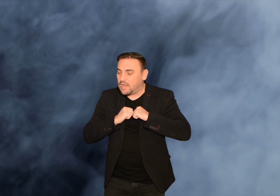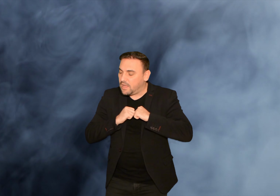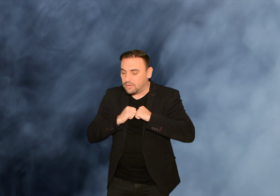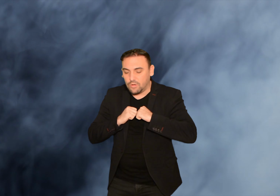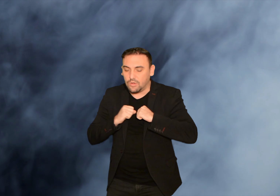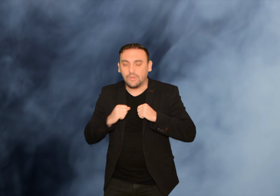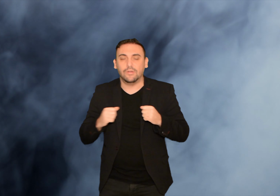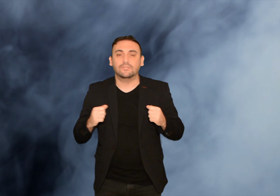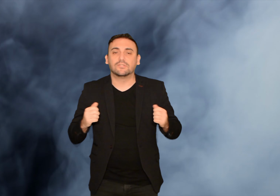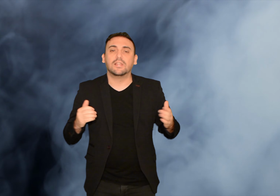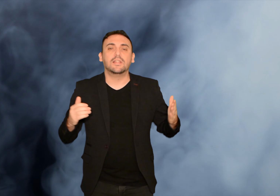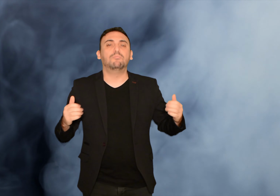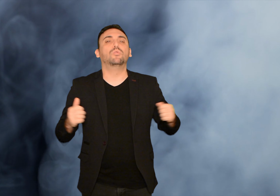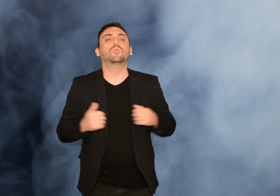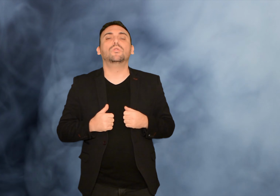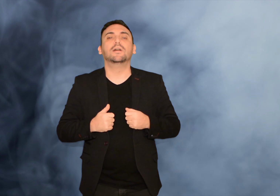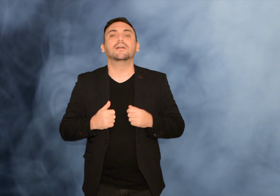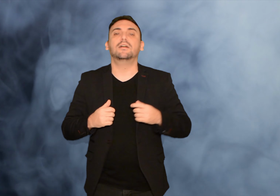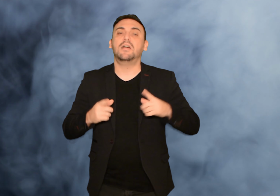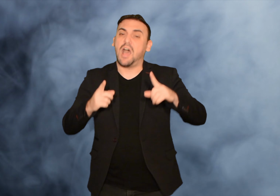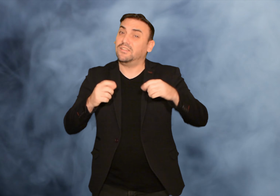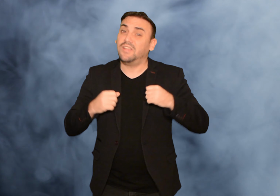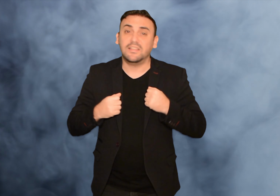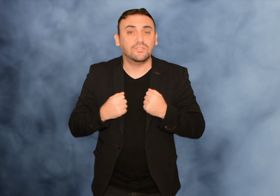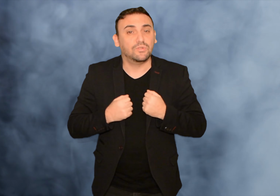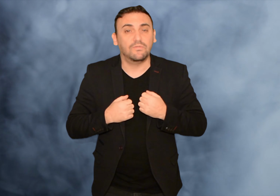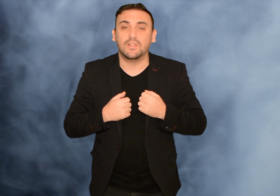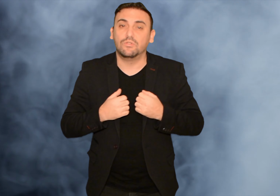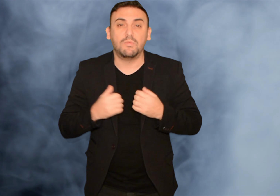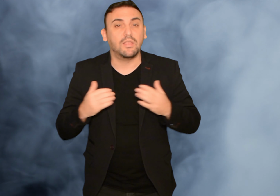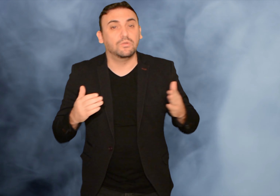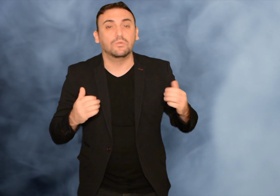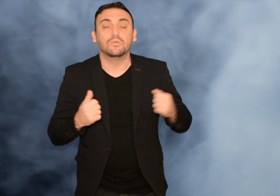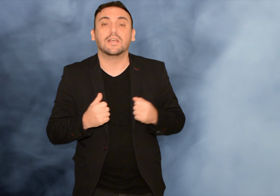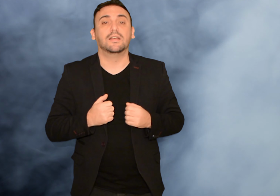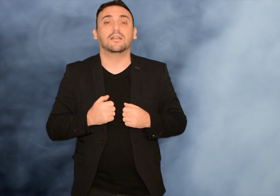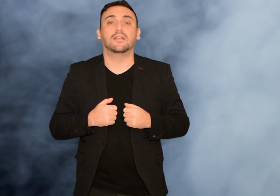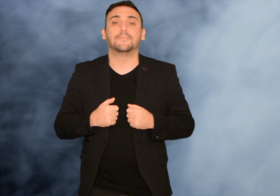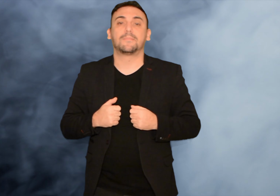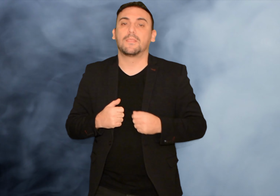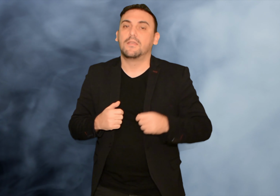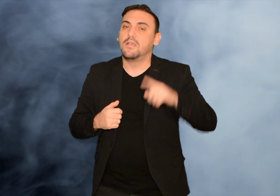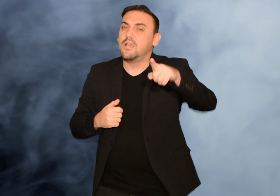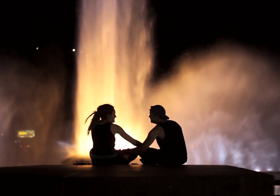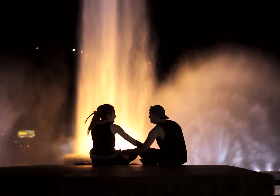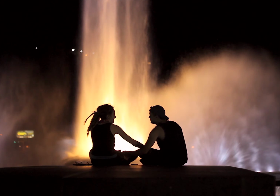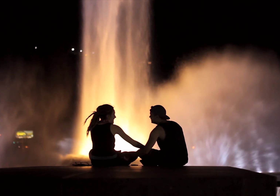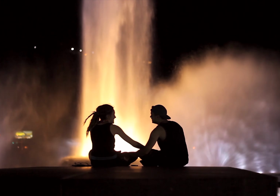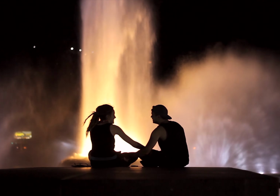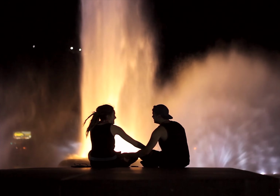După dragoste nebună Azi ai în suflet numai ură Fără să